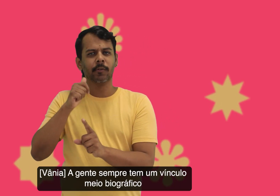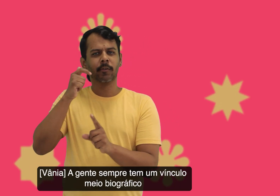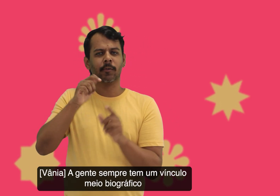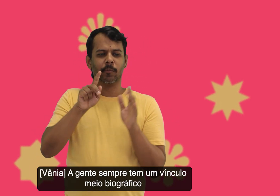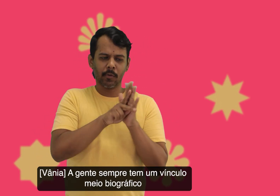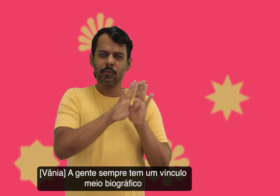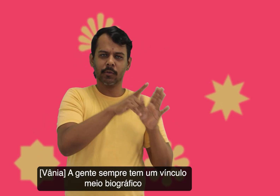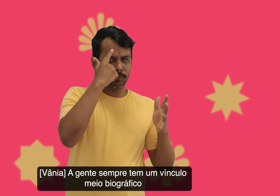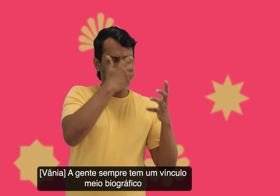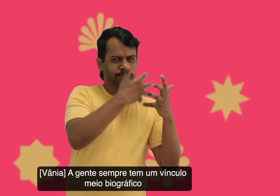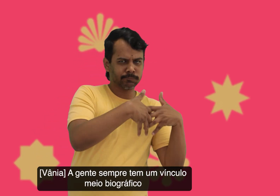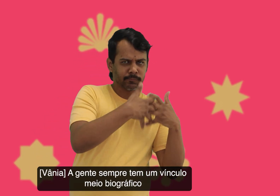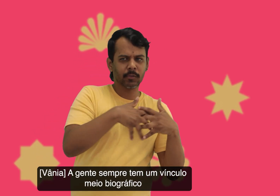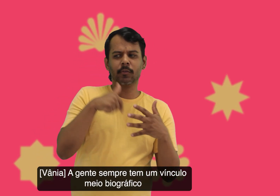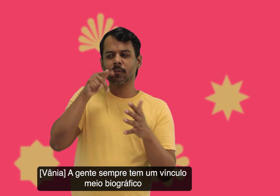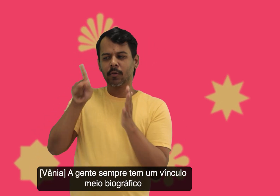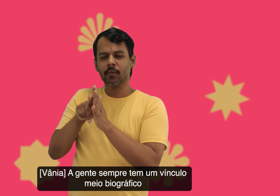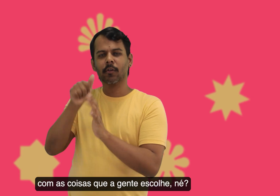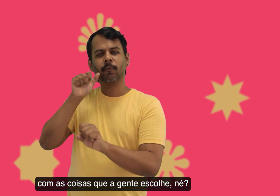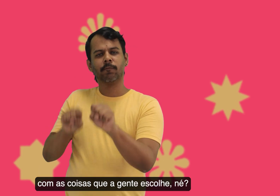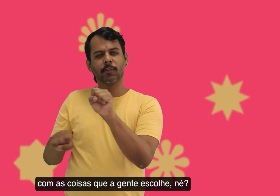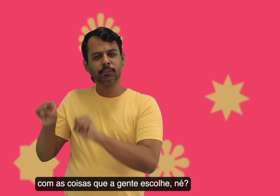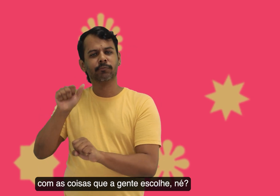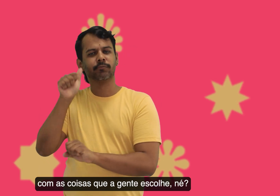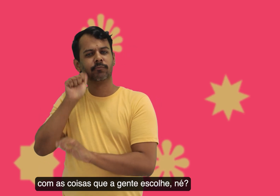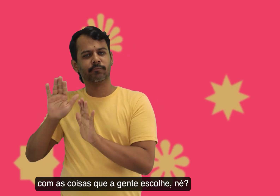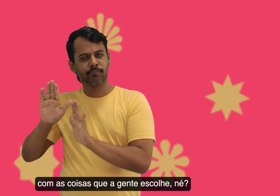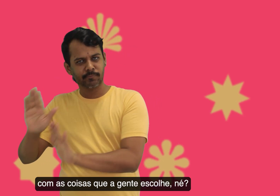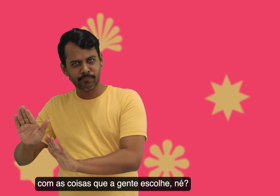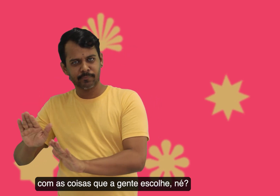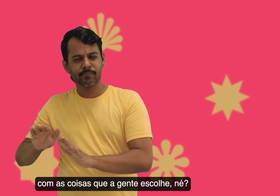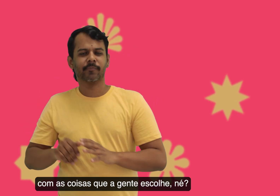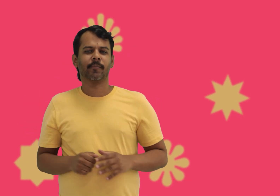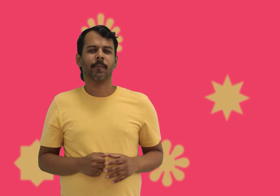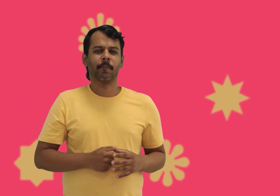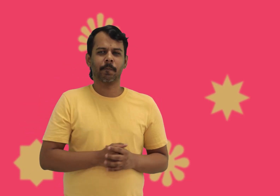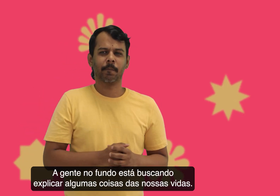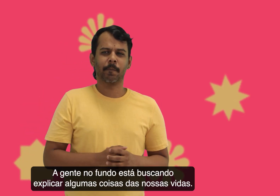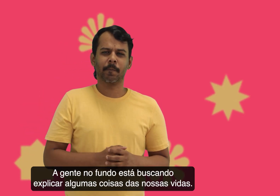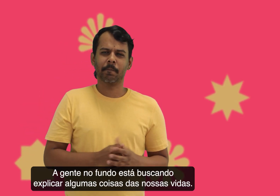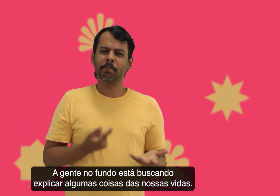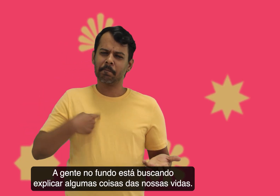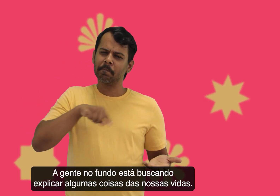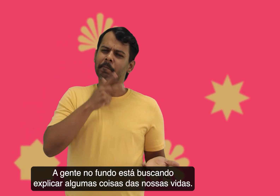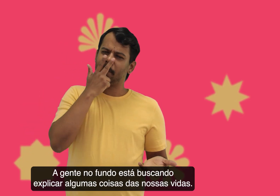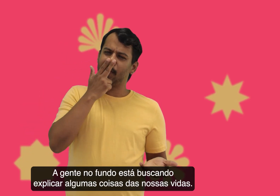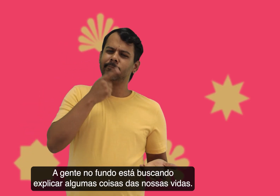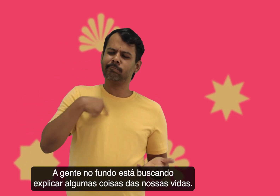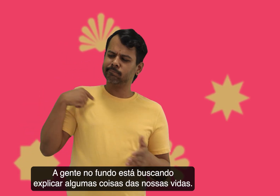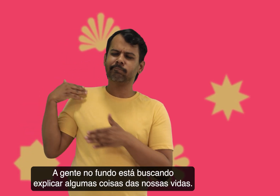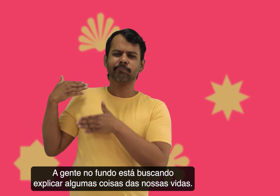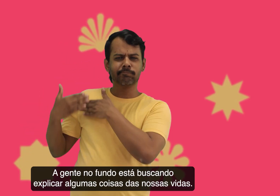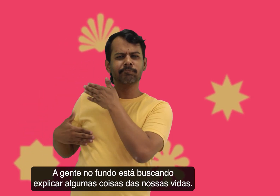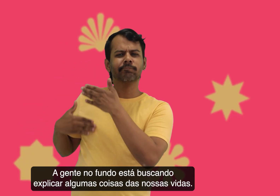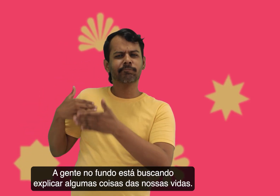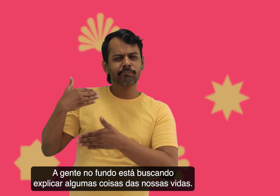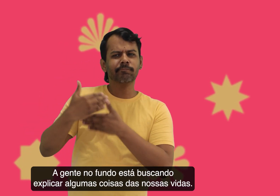A gente sempre tem um vínculo meio biográfico com as coisas que a gente escolhe, né? A gente, no fundo, está buscando explicar algumas coisas